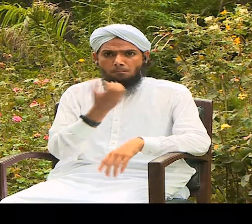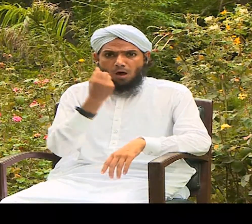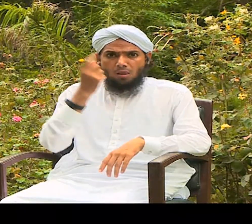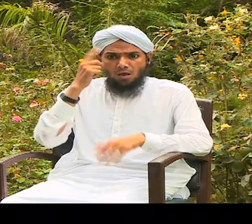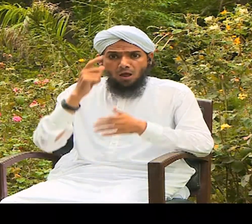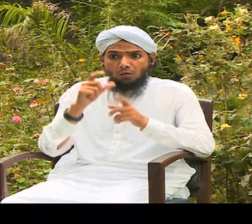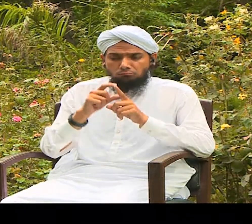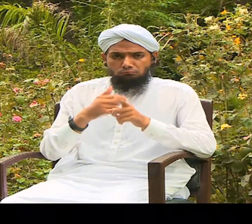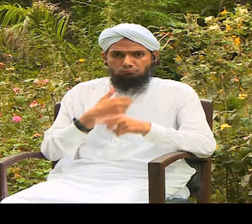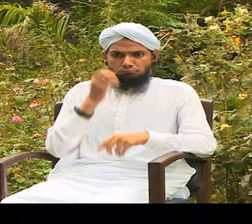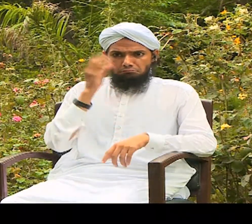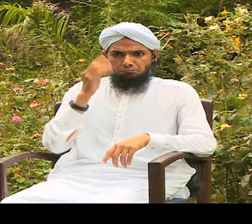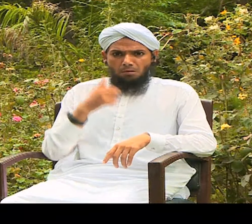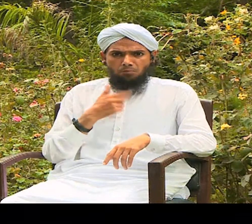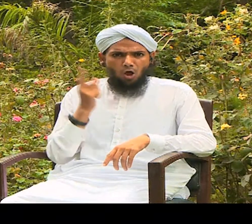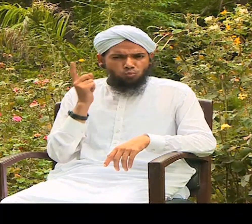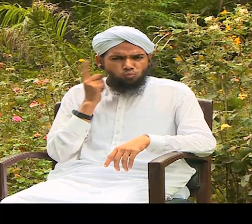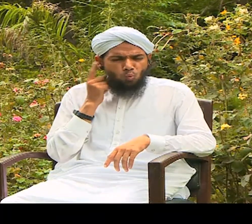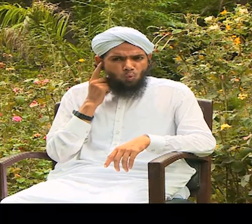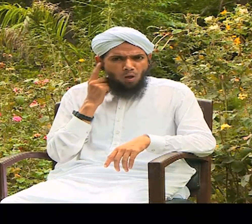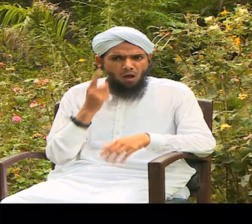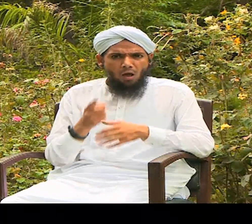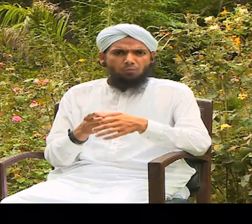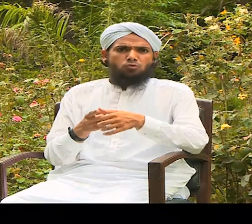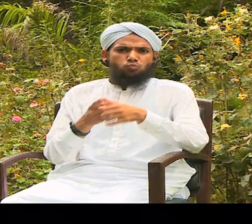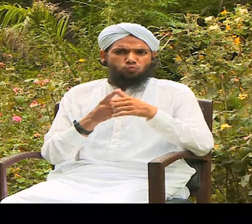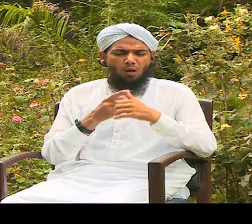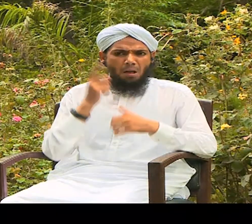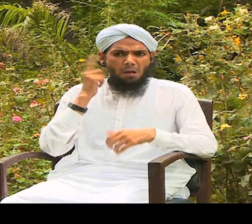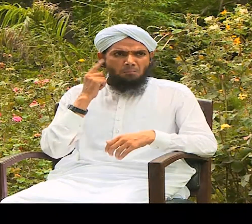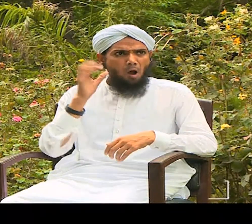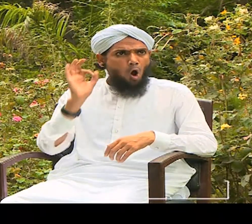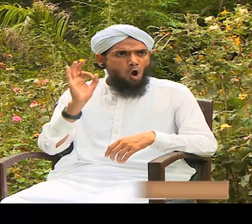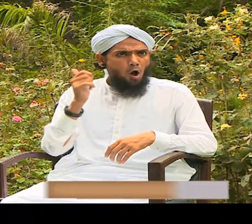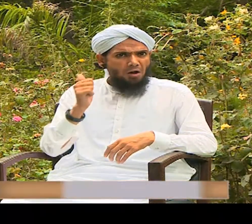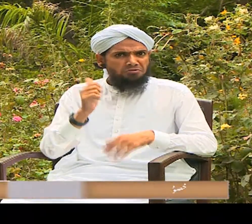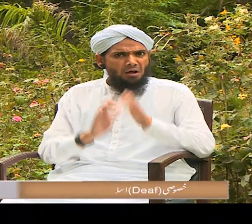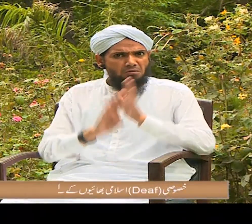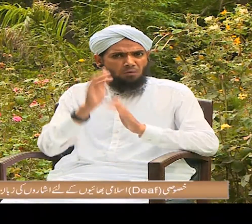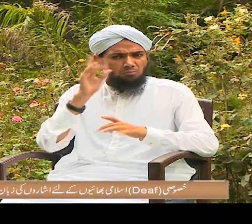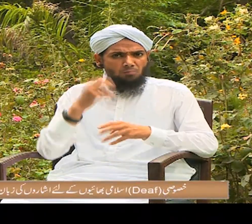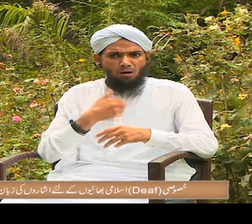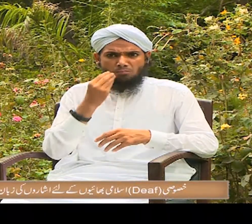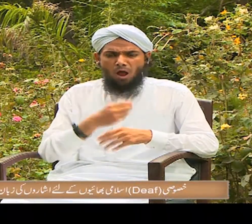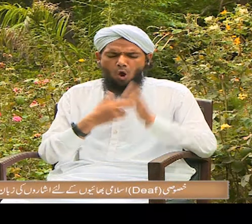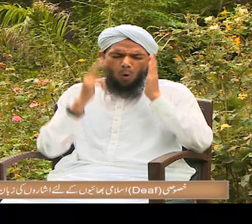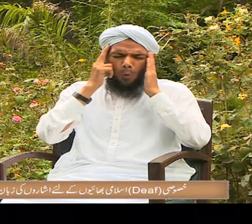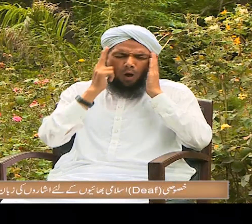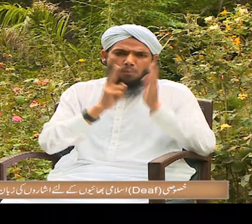مالک بن دینار رحمت اللہ علیہ فرماتے ہیں کہ مجھے ان لوگوں کی زبانی اس کی تعریف سن کر بڑا تعجب ہوا، کیونکہ خواب